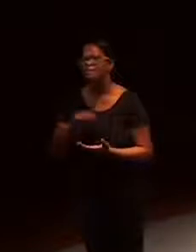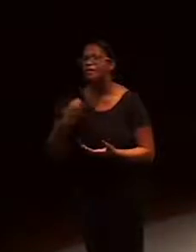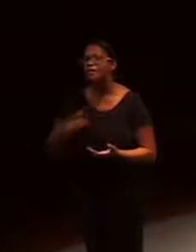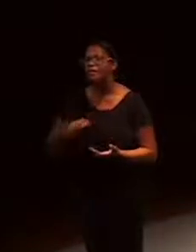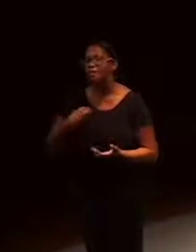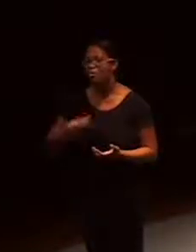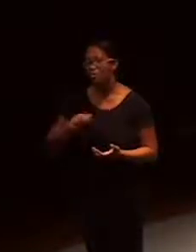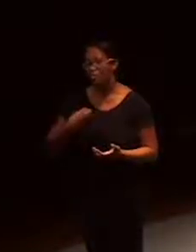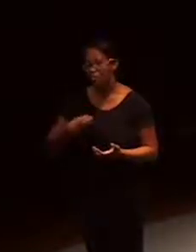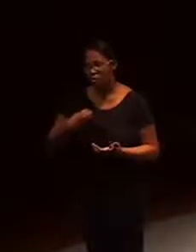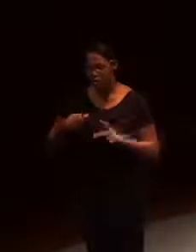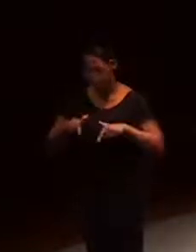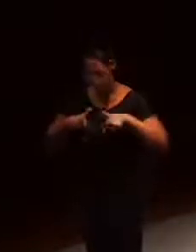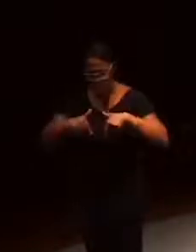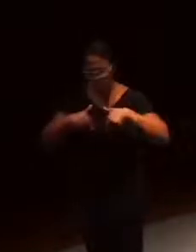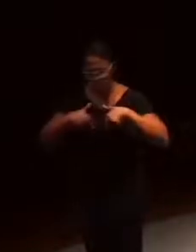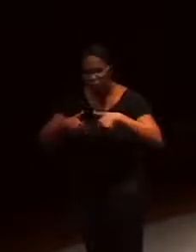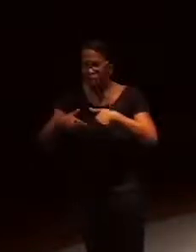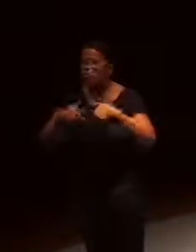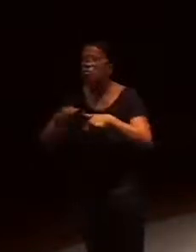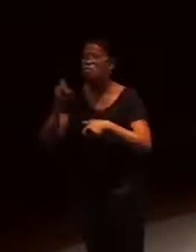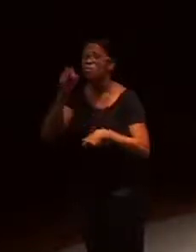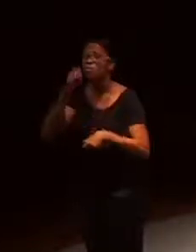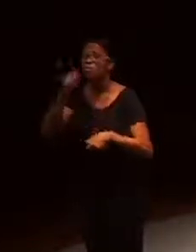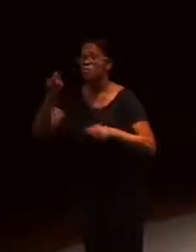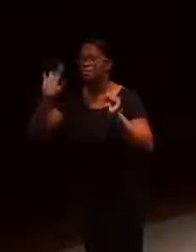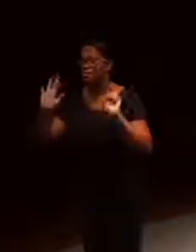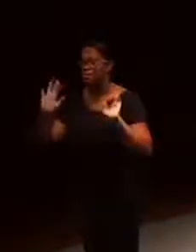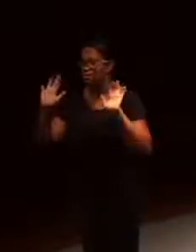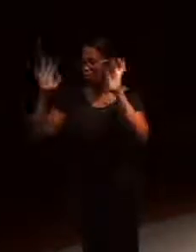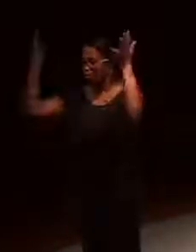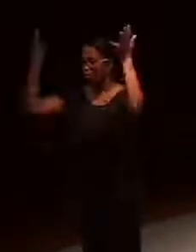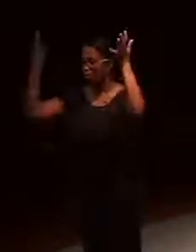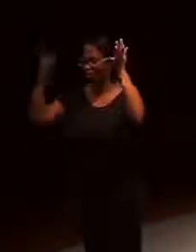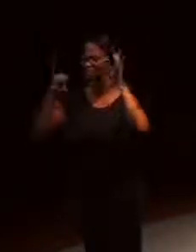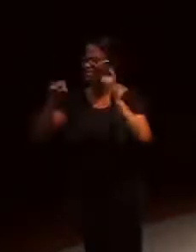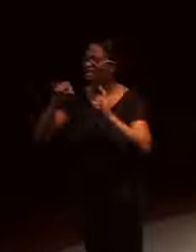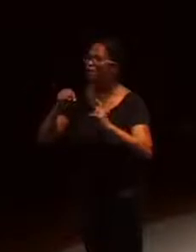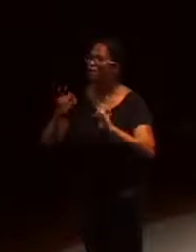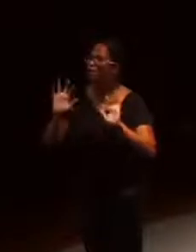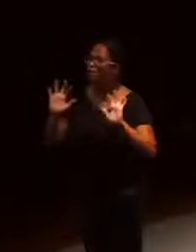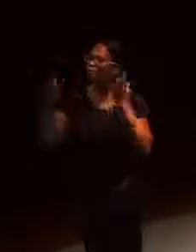aqui em função da semana de comemoração do aniversário da Fiocruz.